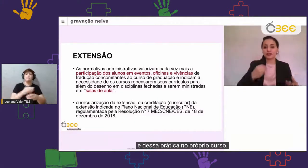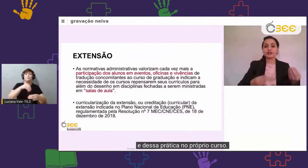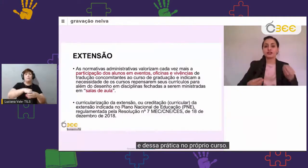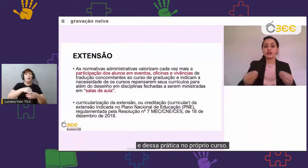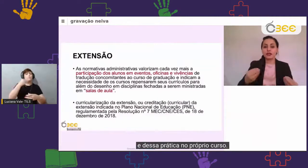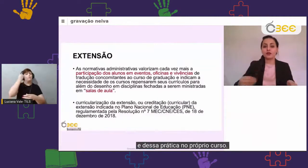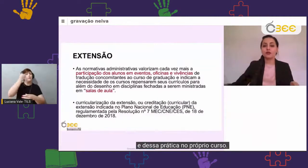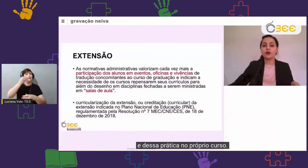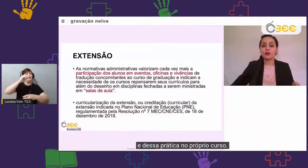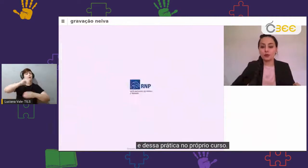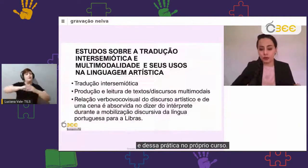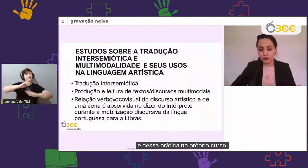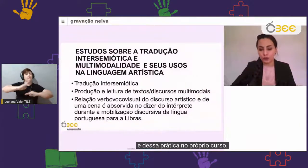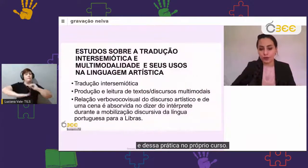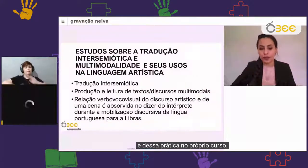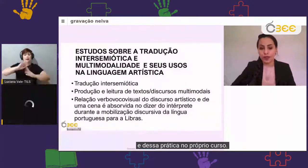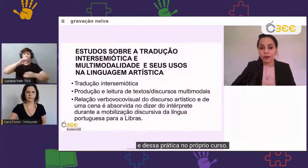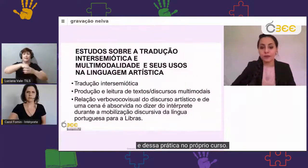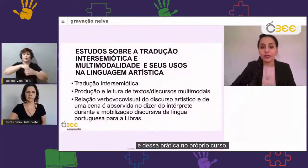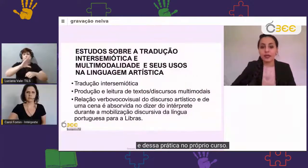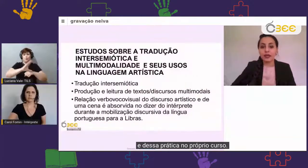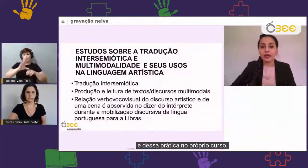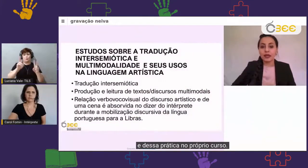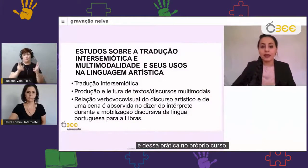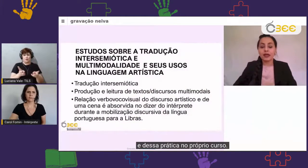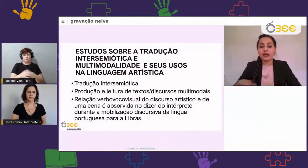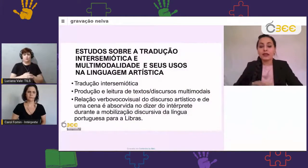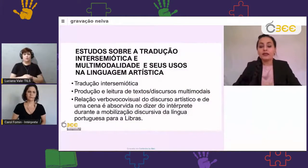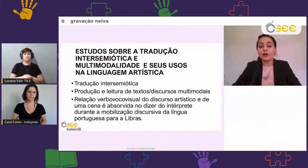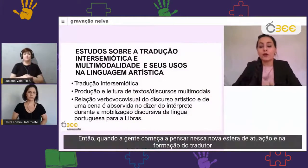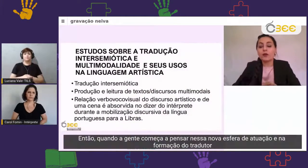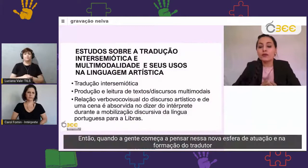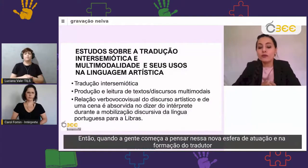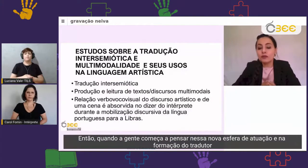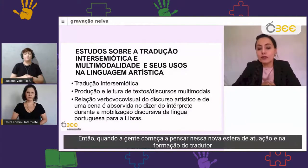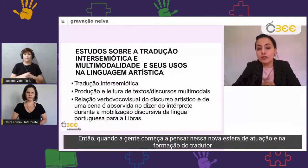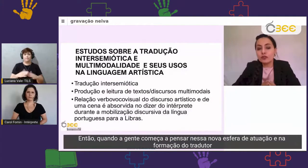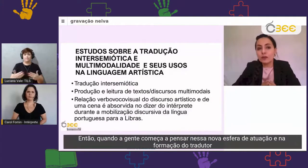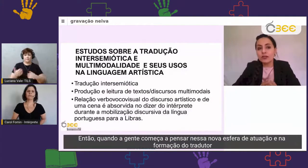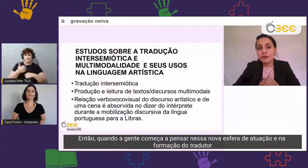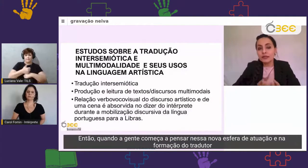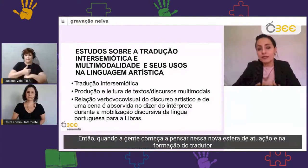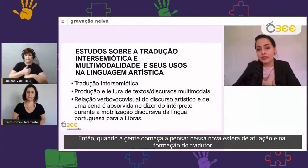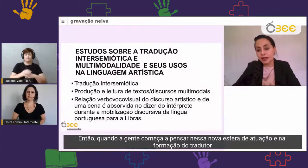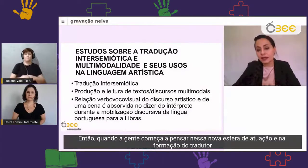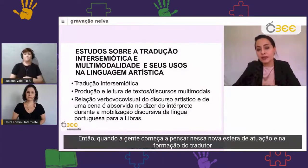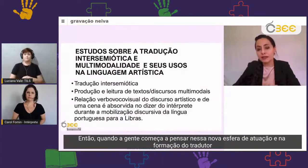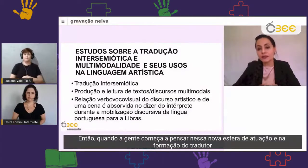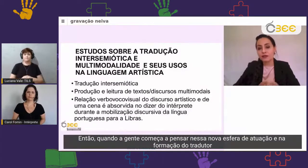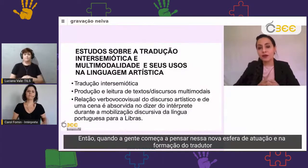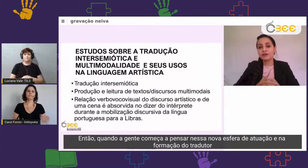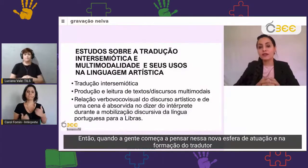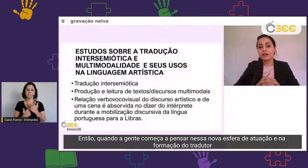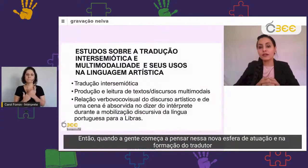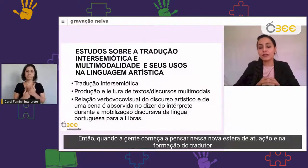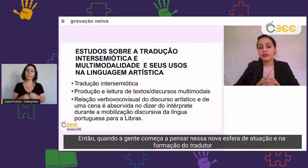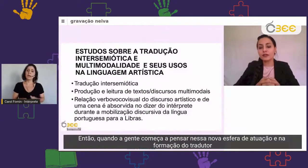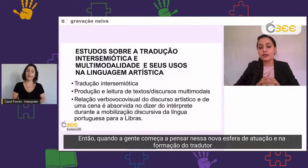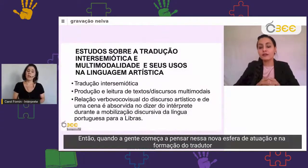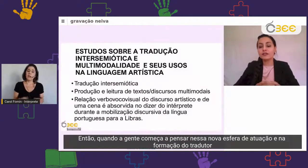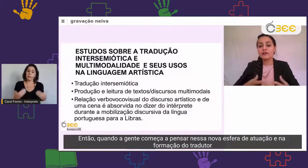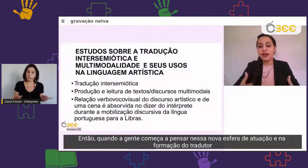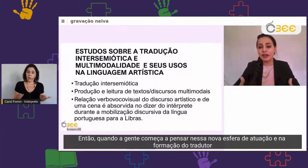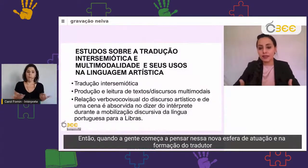dessa prática no próprio curso, tá? Então, quando a gente começa a pensar nessa